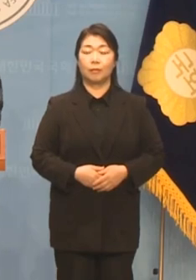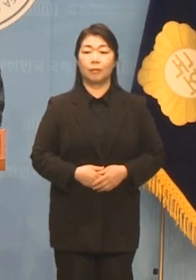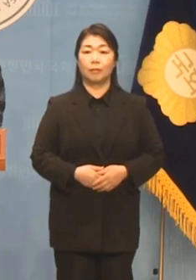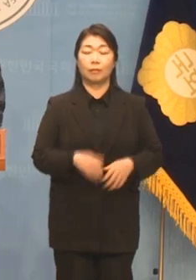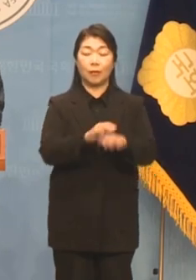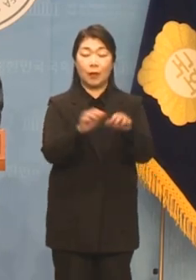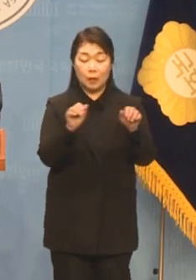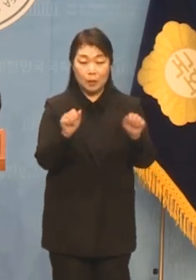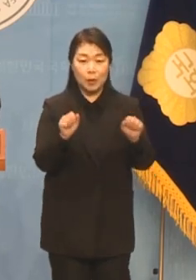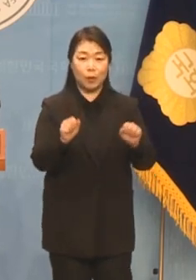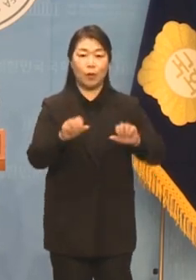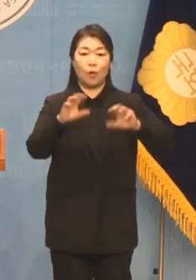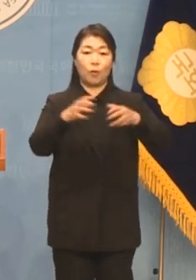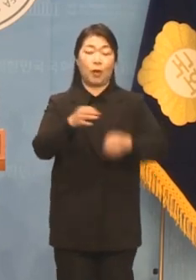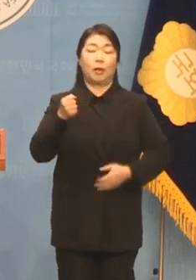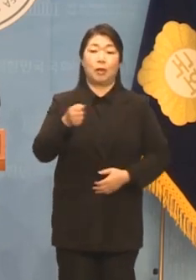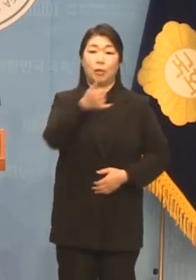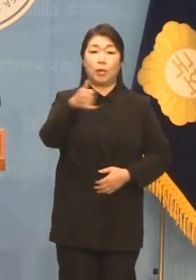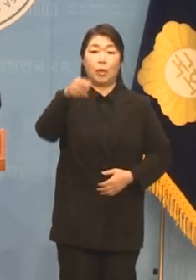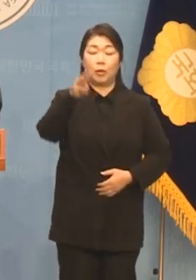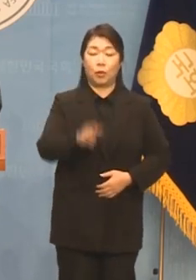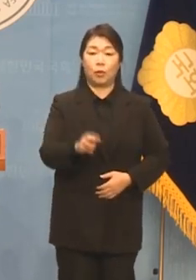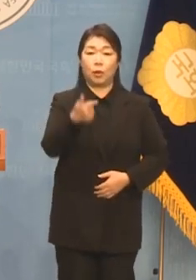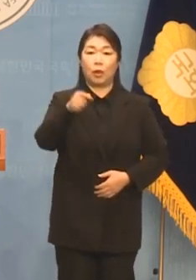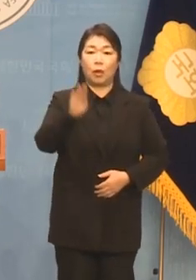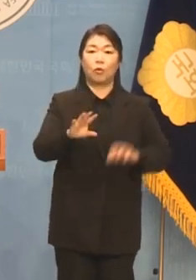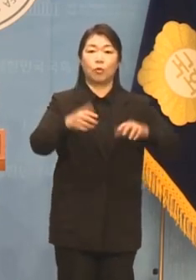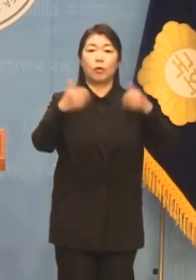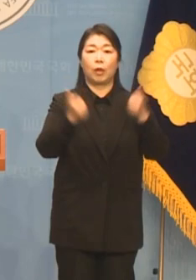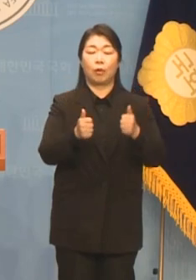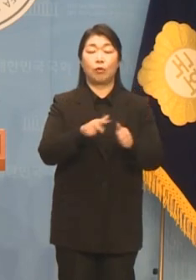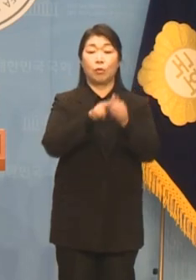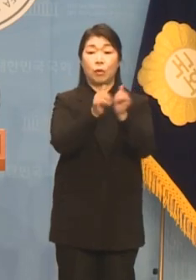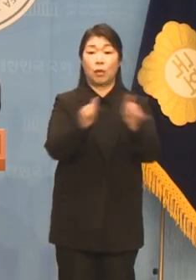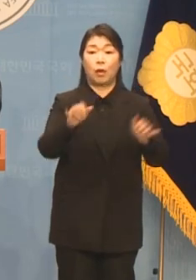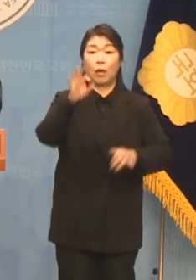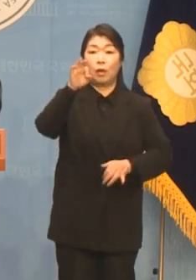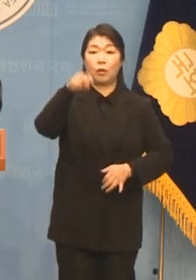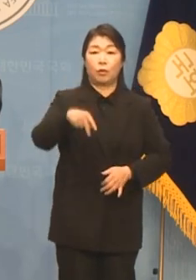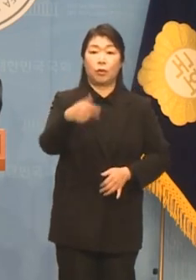안녕하세요 국민의 힘 세종갑 국회의원 후보 류 재화입니다